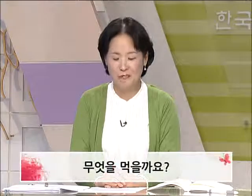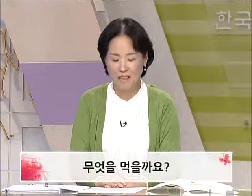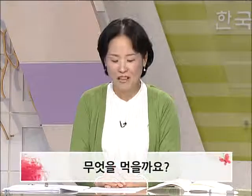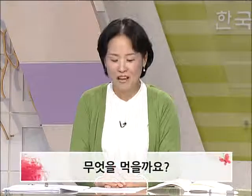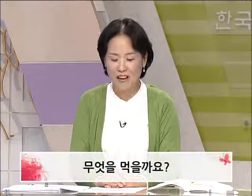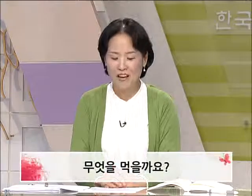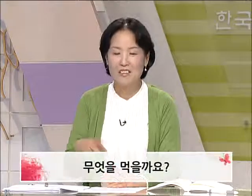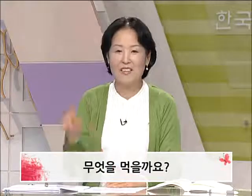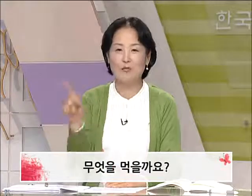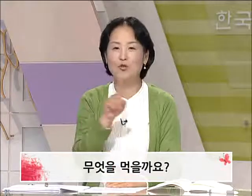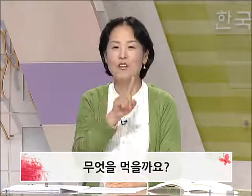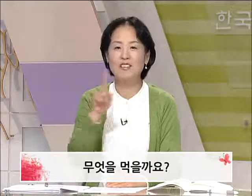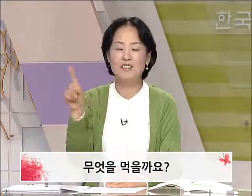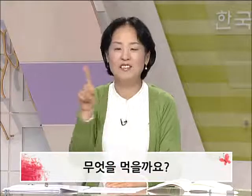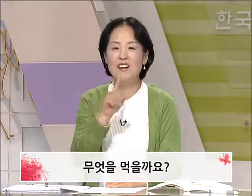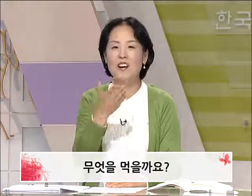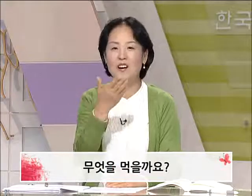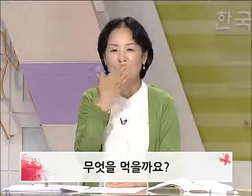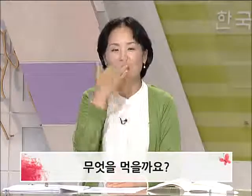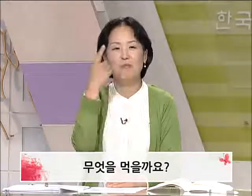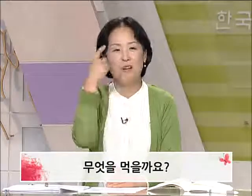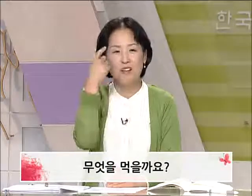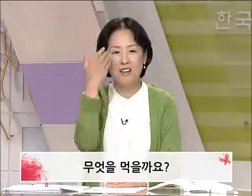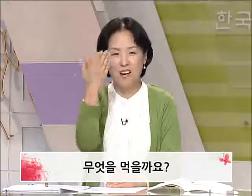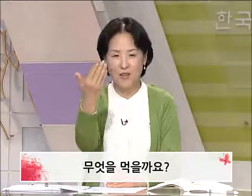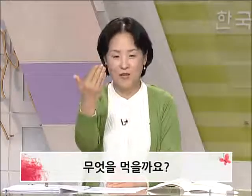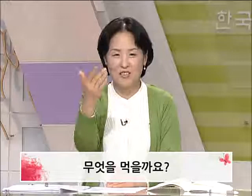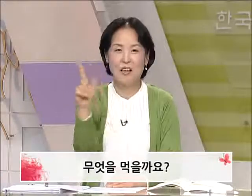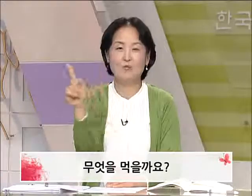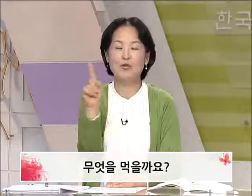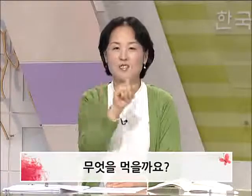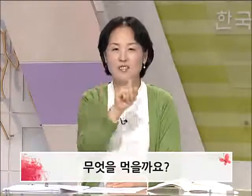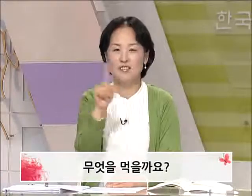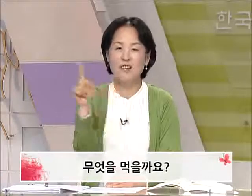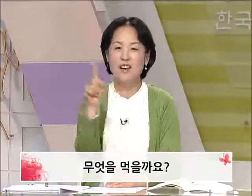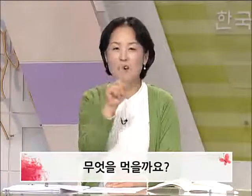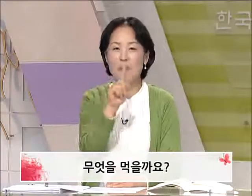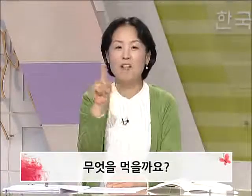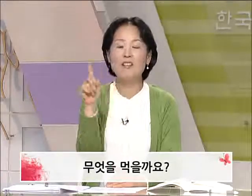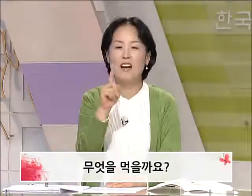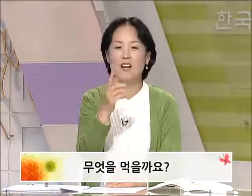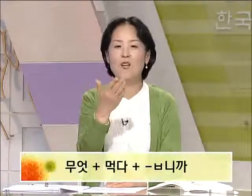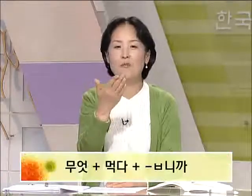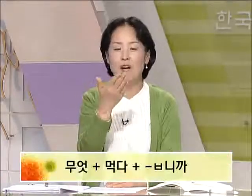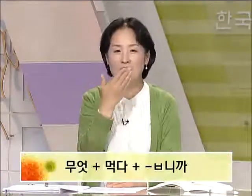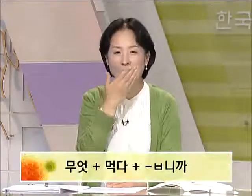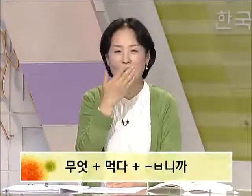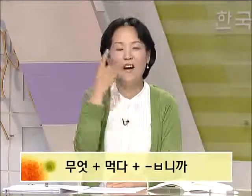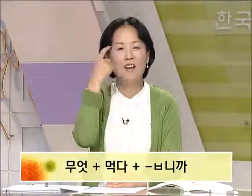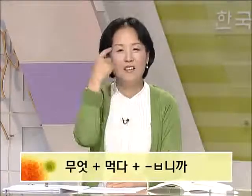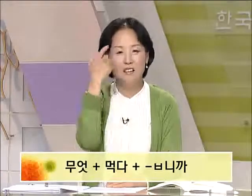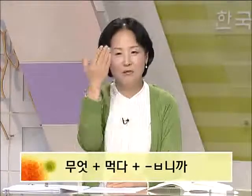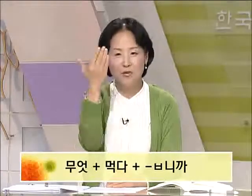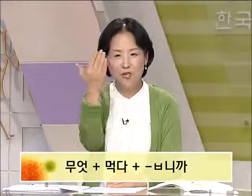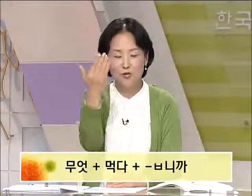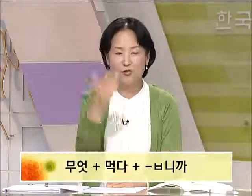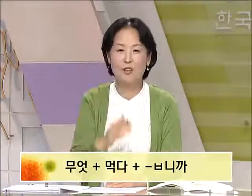쉽습니다. 자, 무엇을 먹을까요? 자, 무엇을 먹을까요? 먹다와 음문형 수화